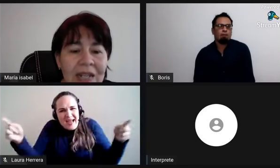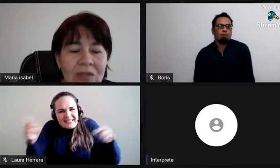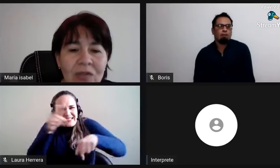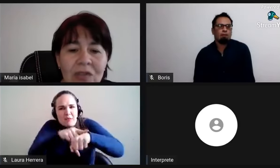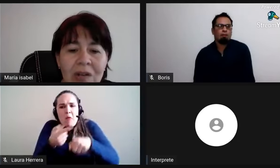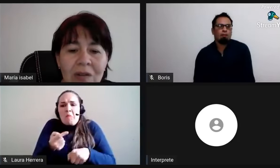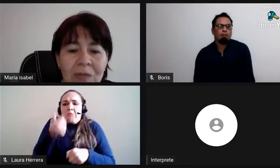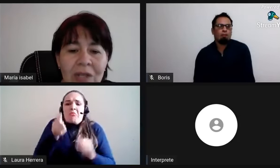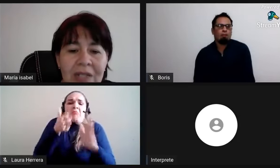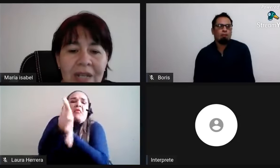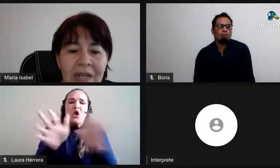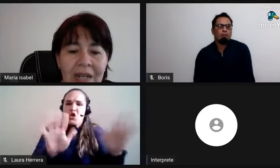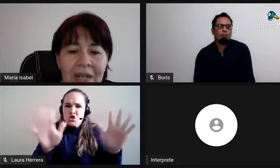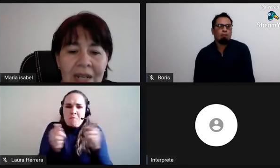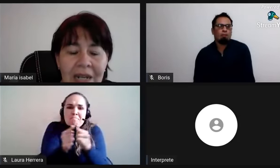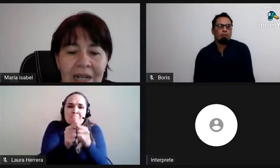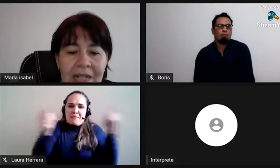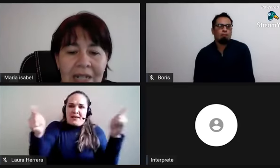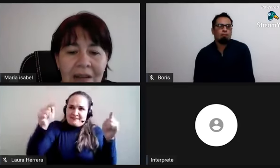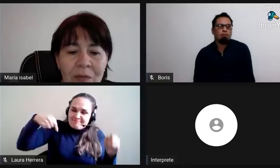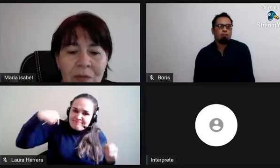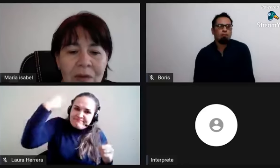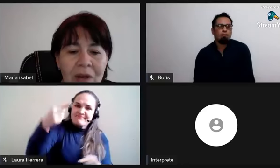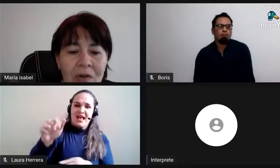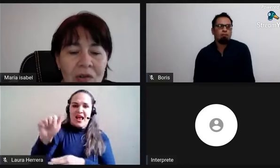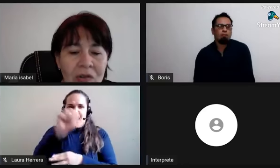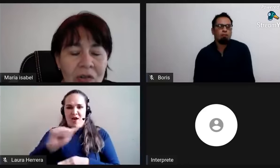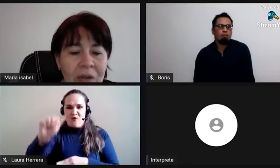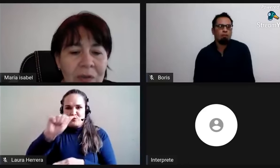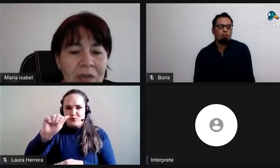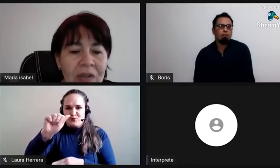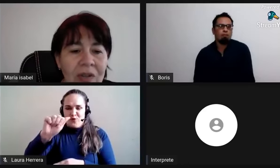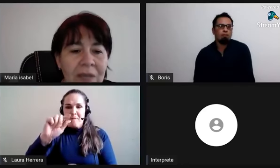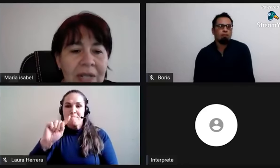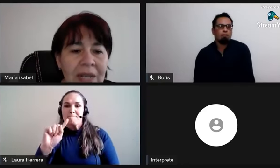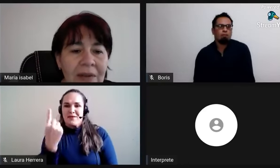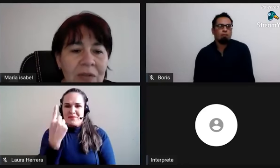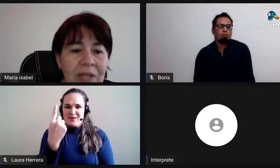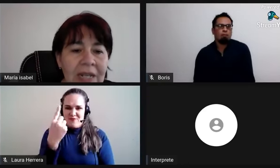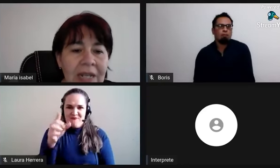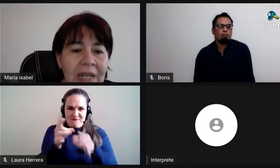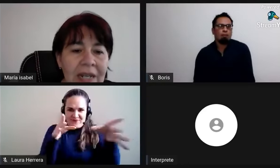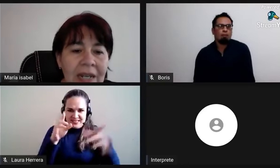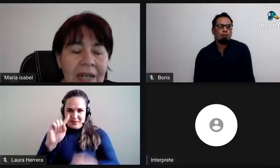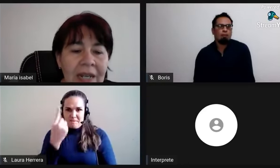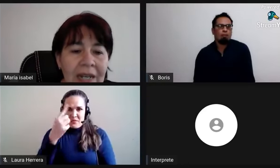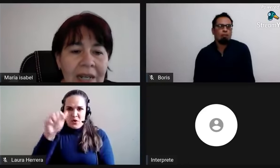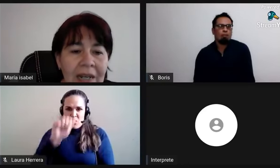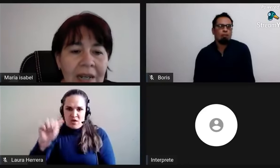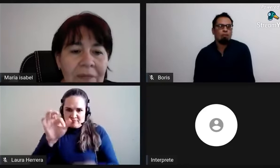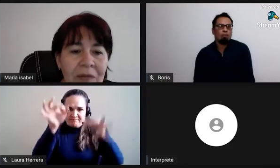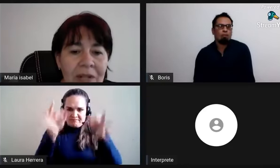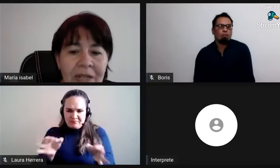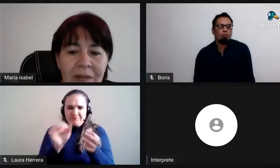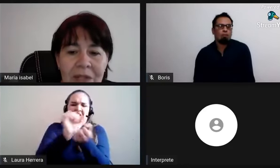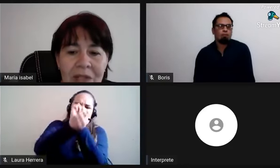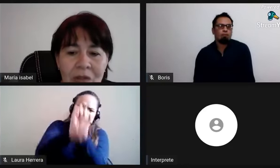Eso entonces lo vamos a hacer el sábado 1 de agosto y posteriormente vamos a tener una